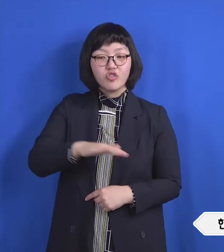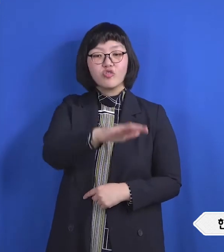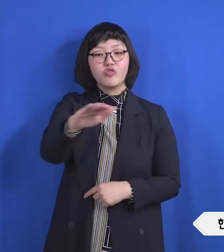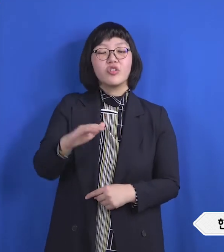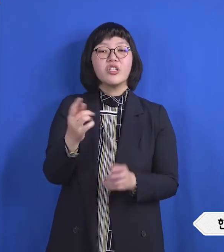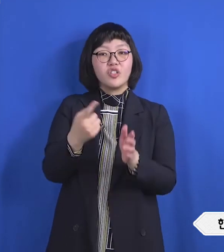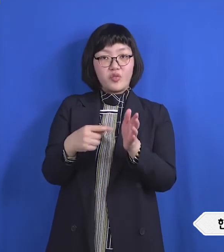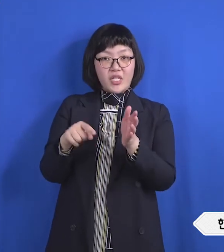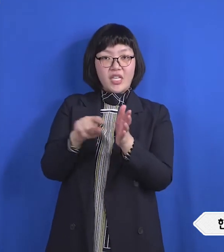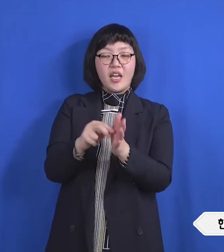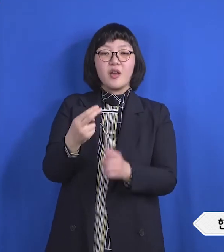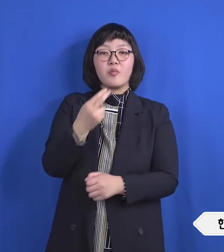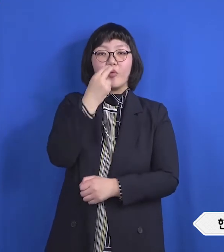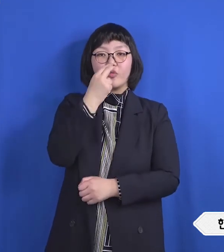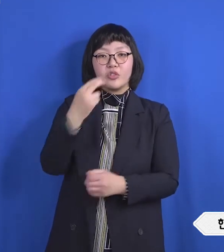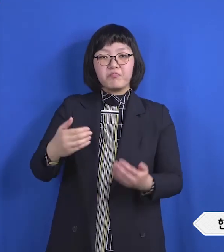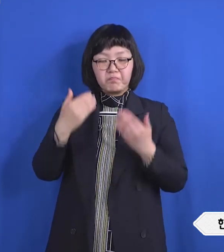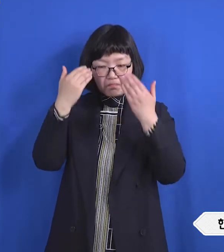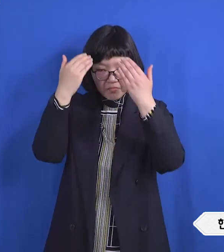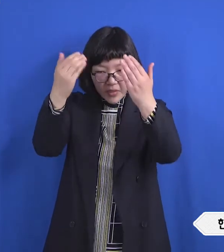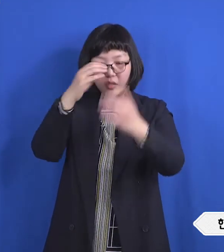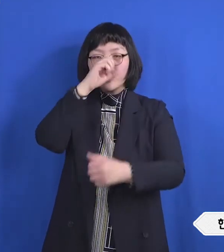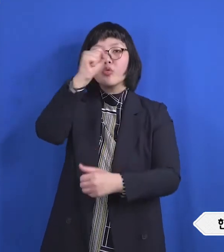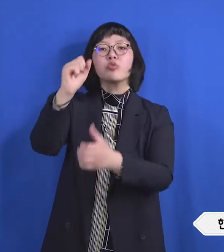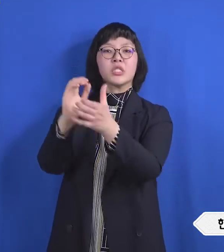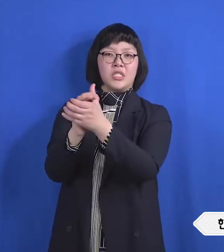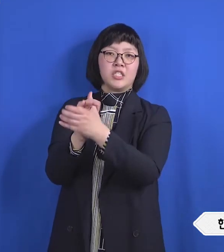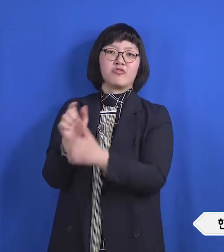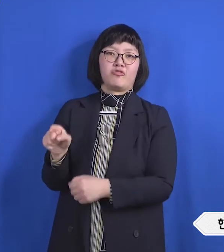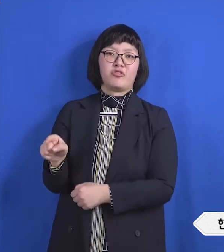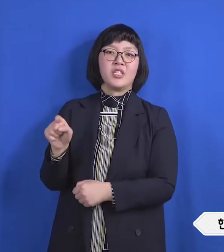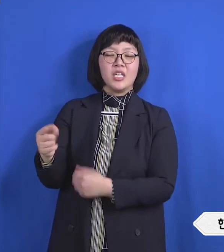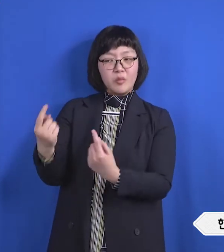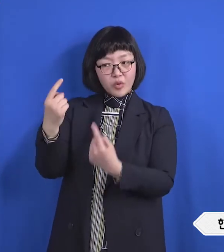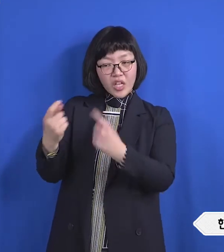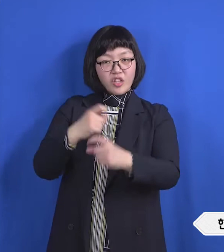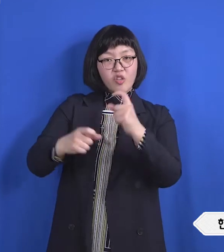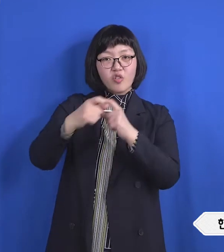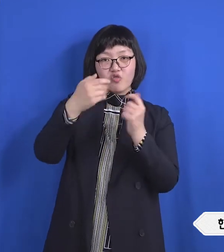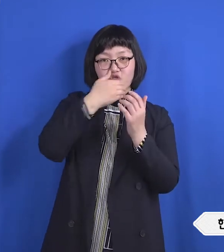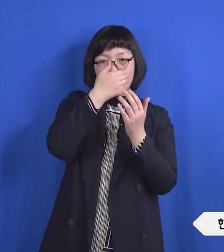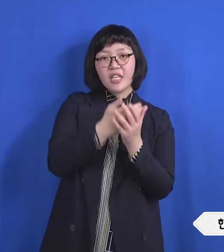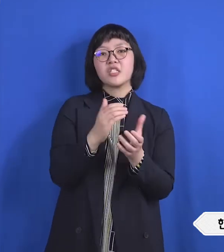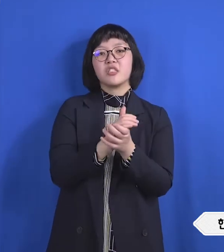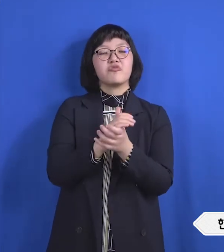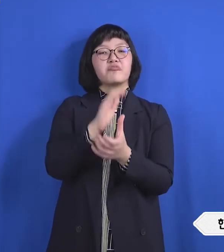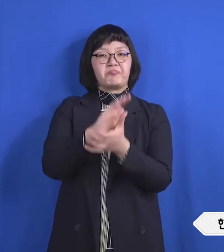버린 우리의 좋은 친구였습니다. 우리에게 이보다 더 귀한 친구가 있을까요?